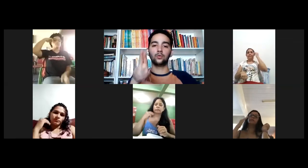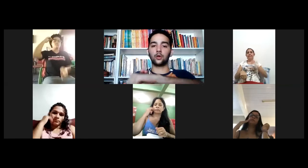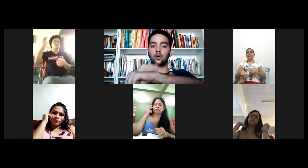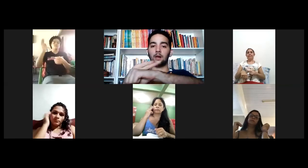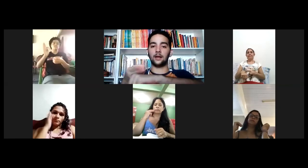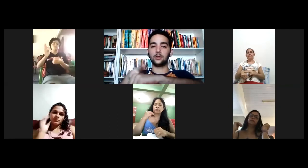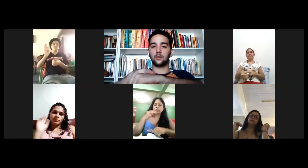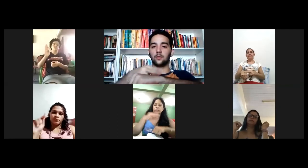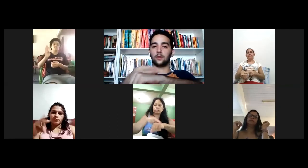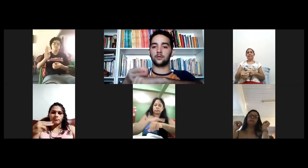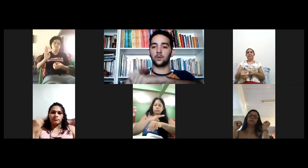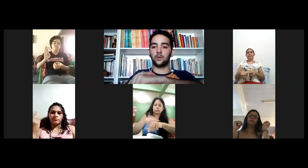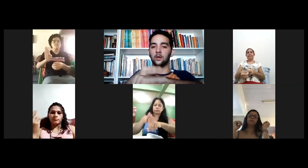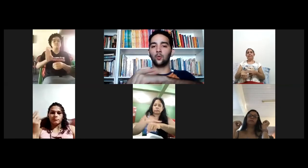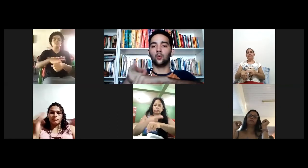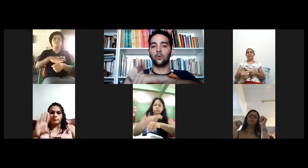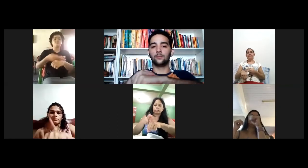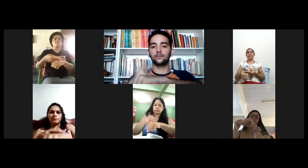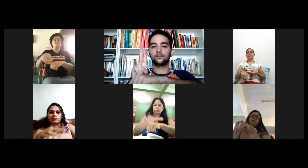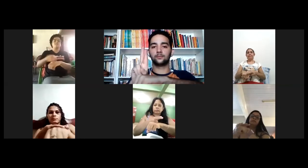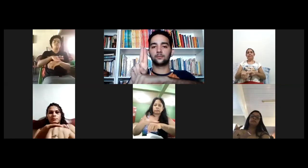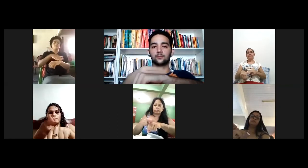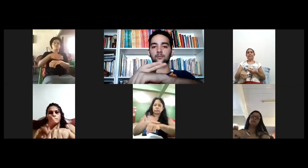ou chocolate, configuração de mão em U,